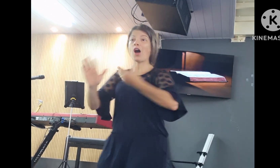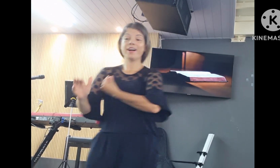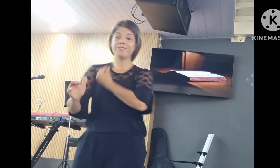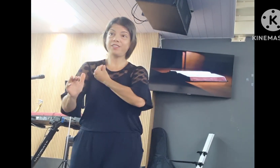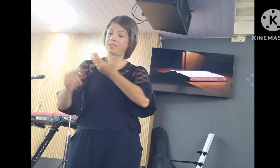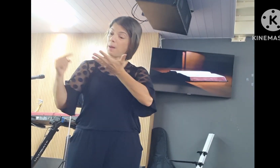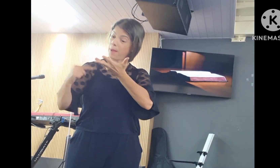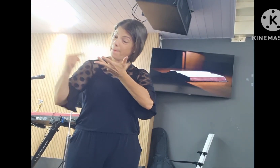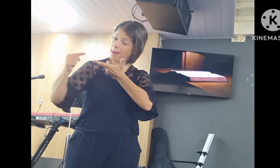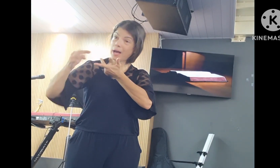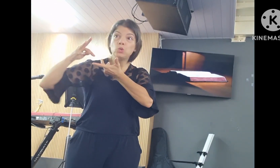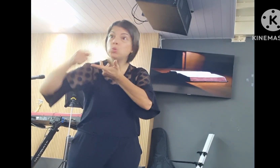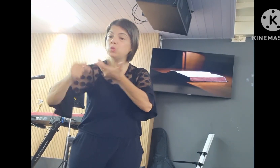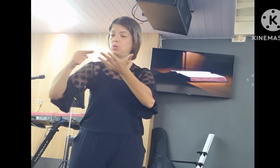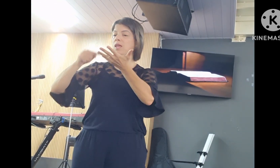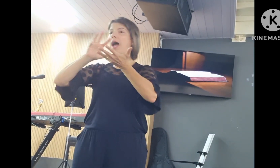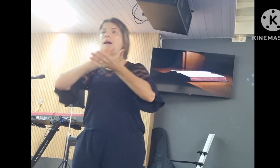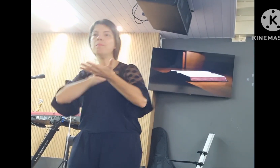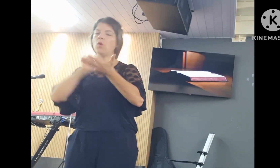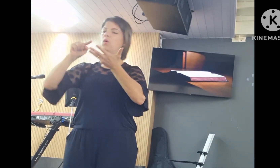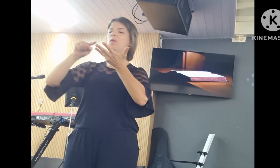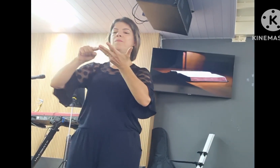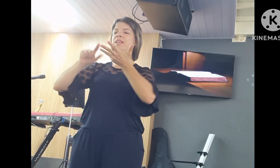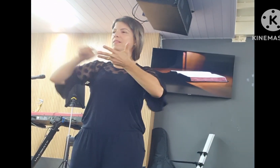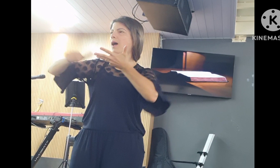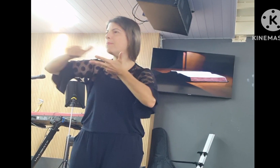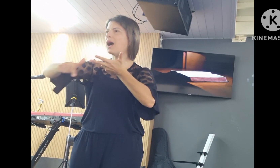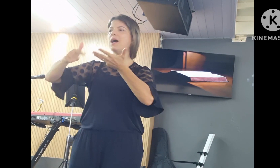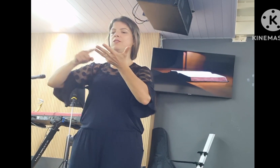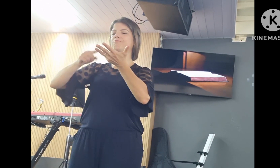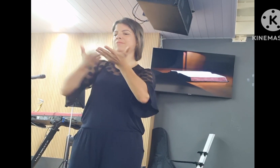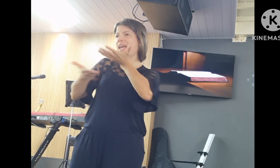amorosa, não, aqui eu faço.